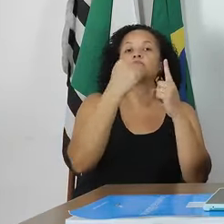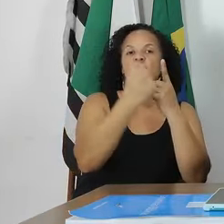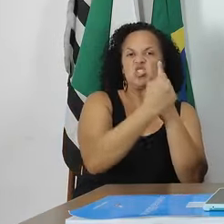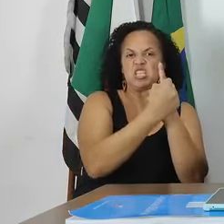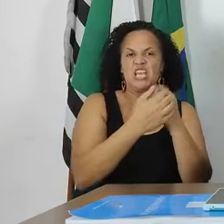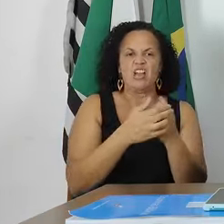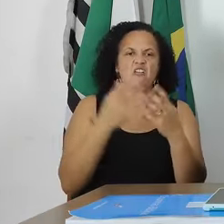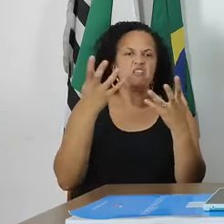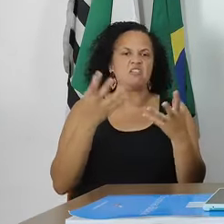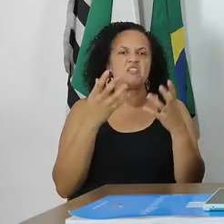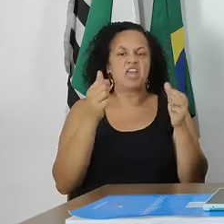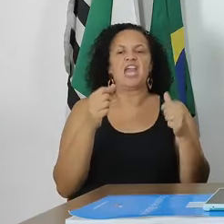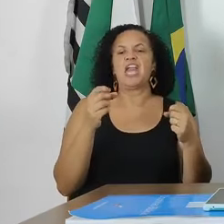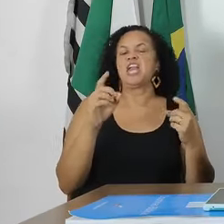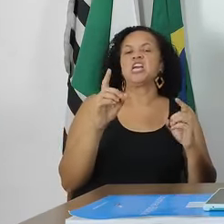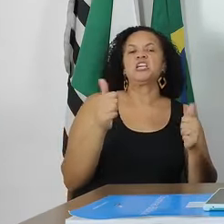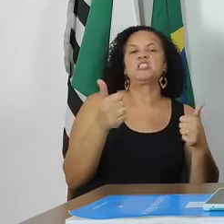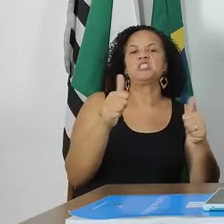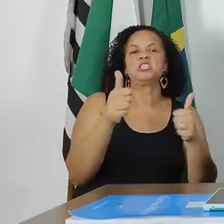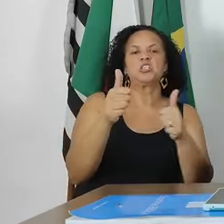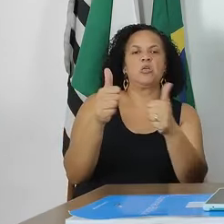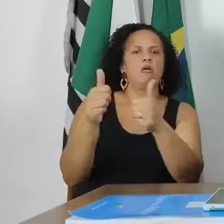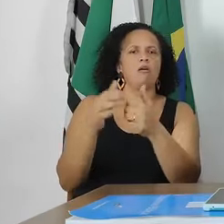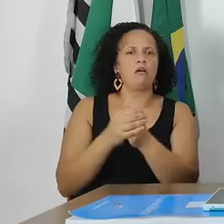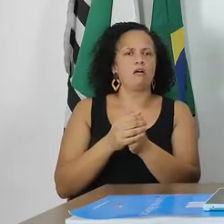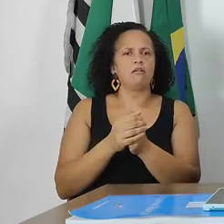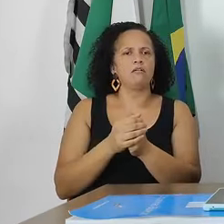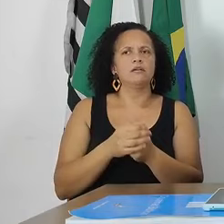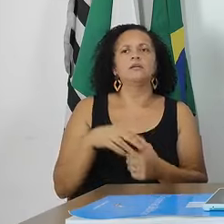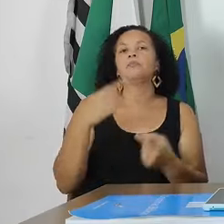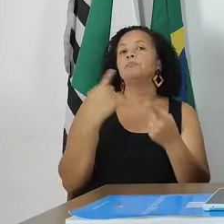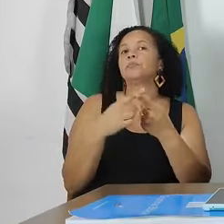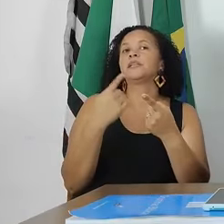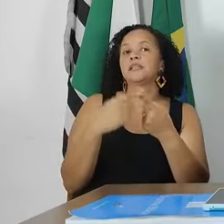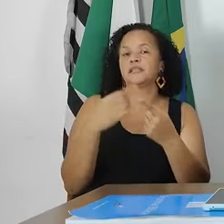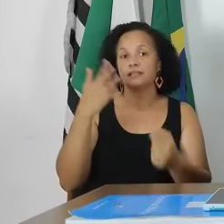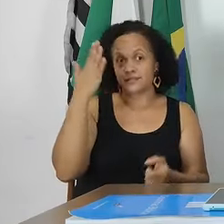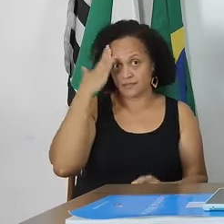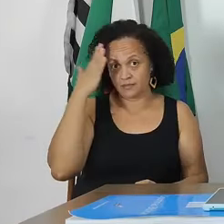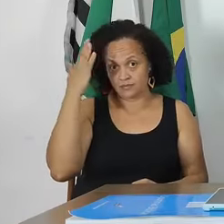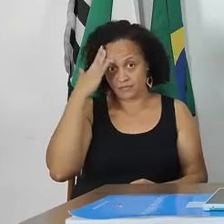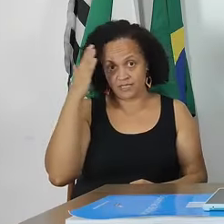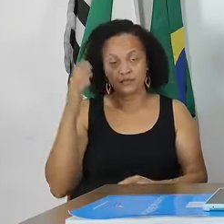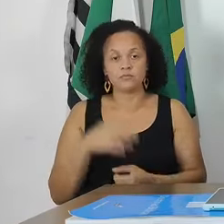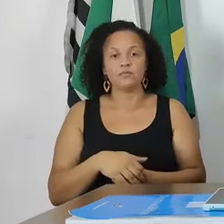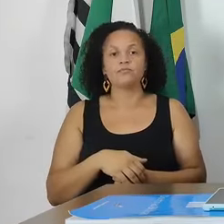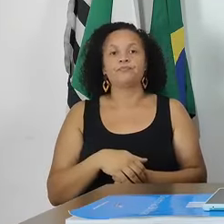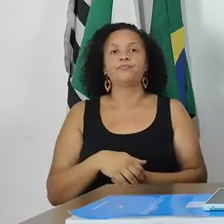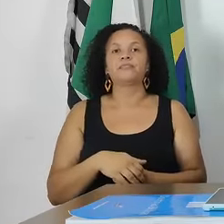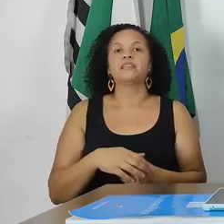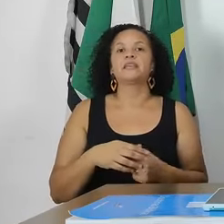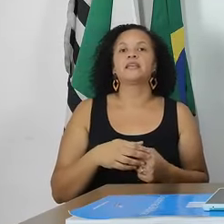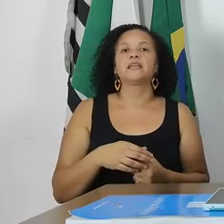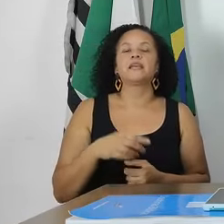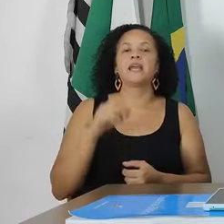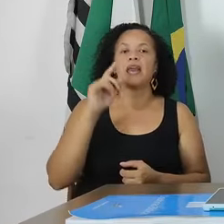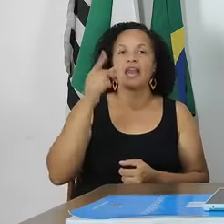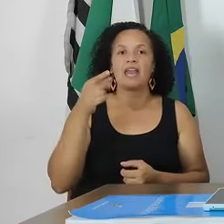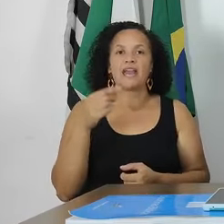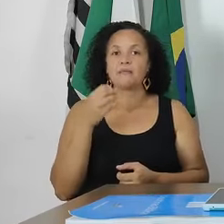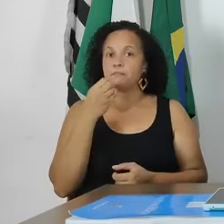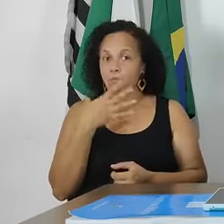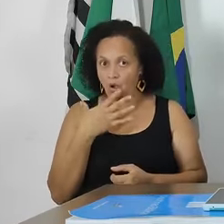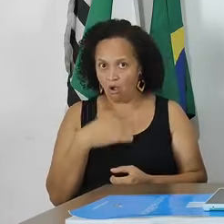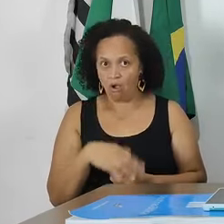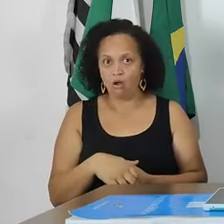gospel, ele é atraente, ele é uma forma muito fácil de se ganhar dinheiro e ficar milionário,